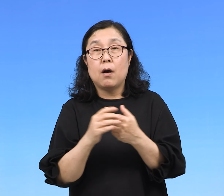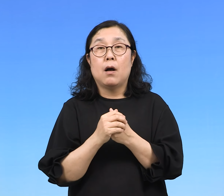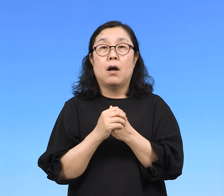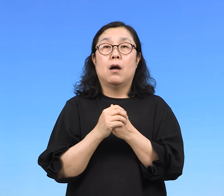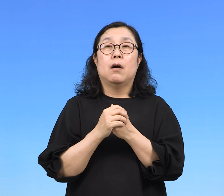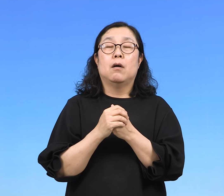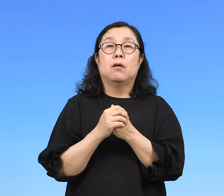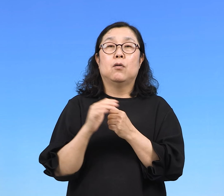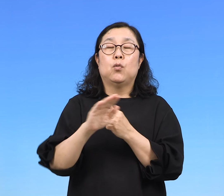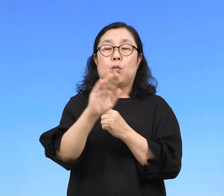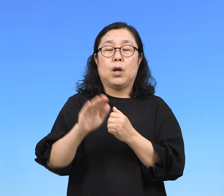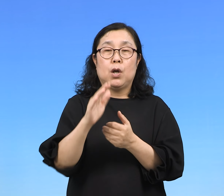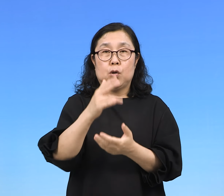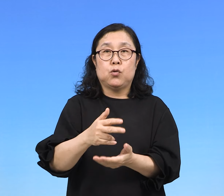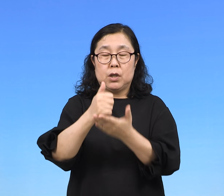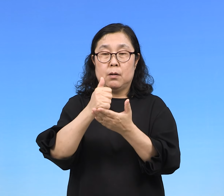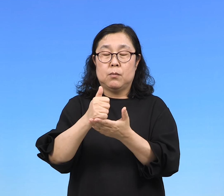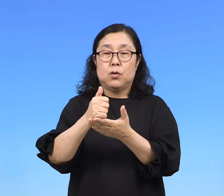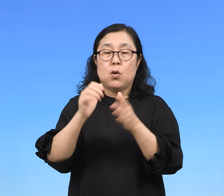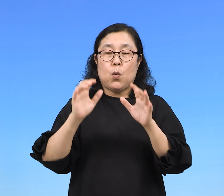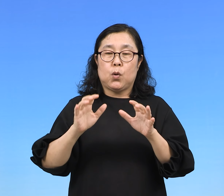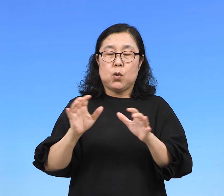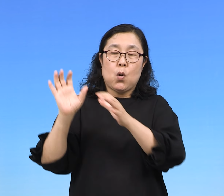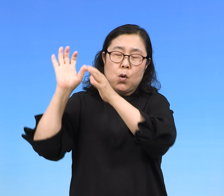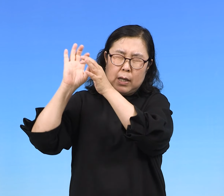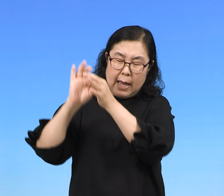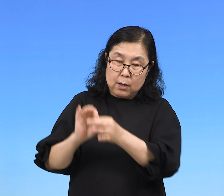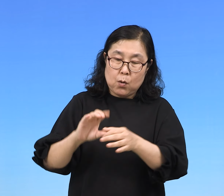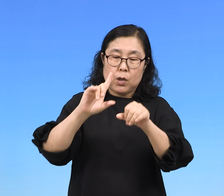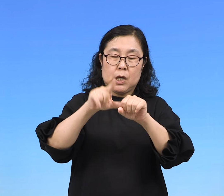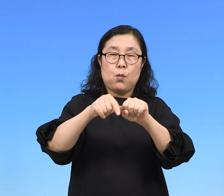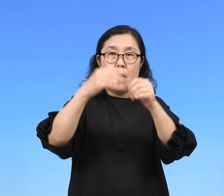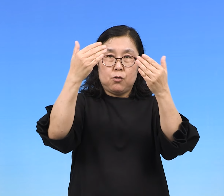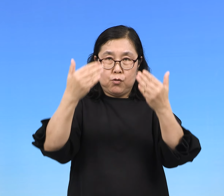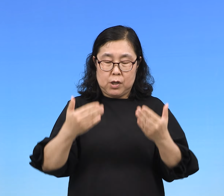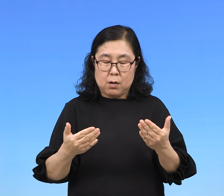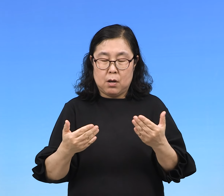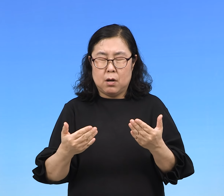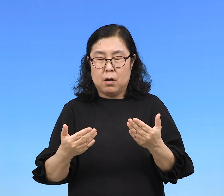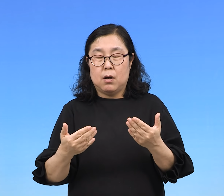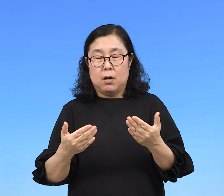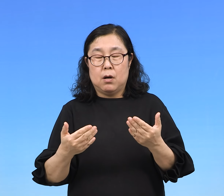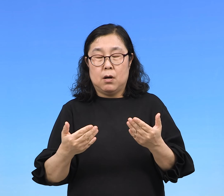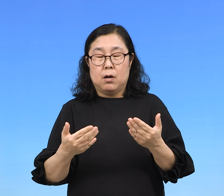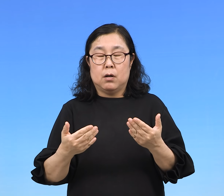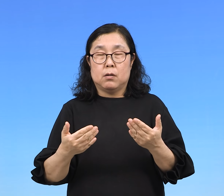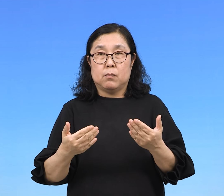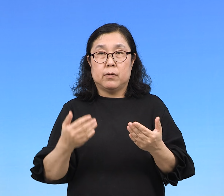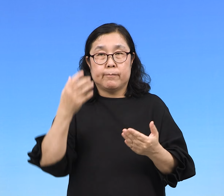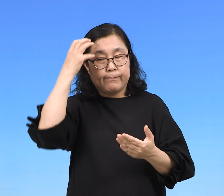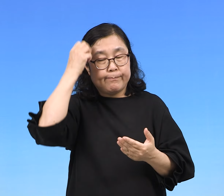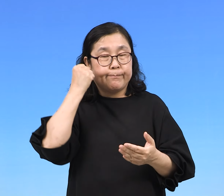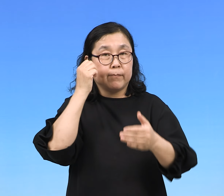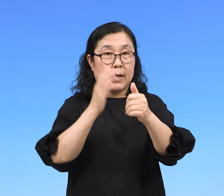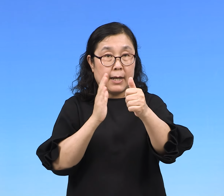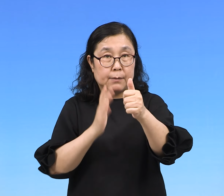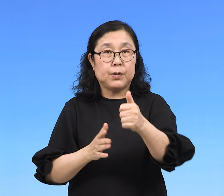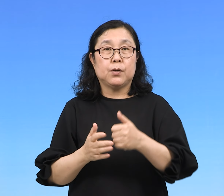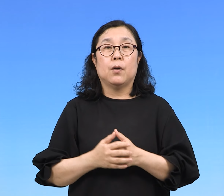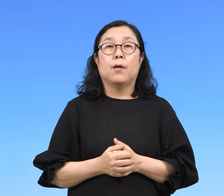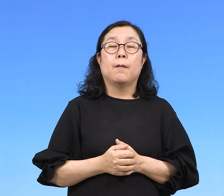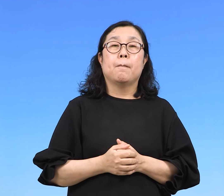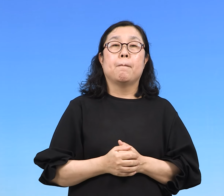우리 주님은 오늘도 계속 기회를 주시고 계심을 기억하셔야 합니다. 기회 주기를 원하시는 주님.